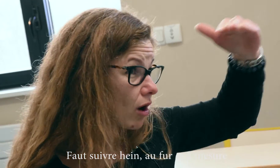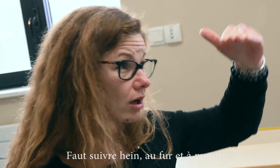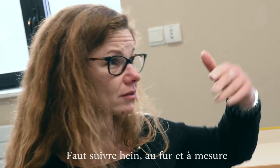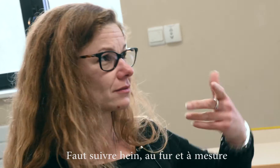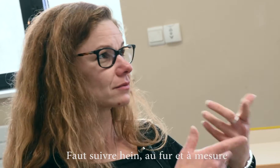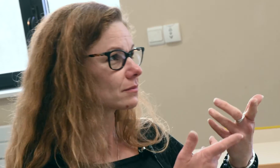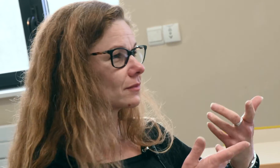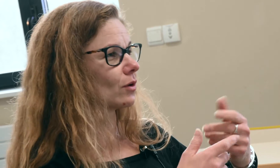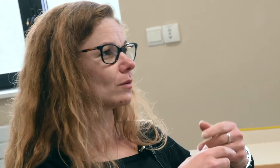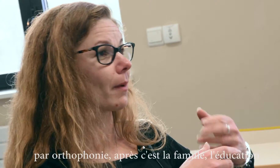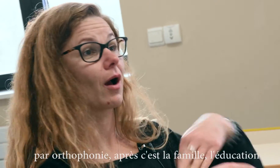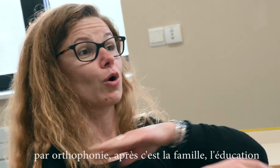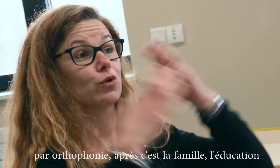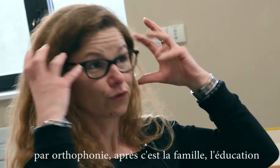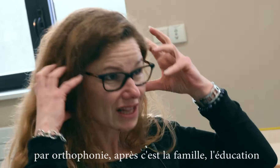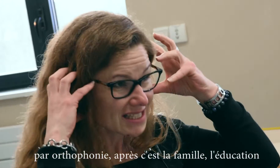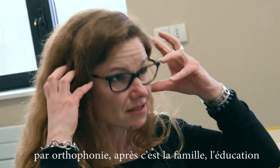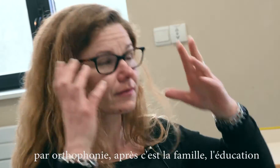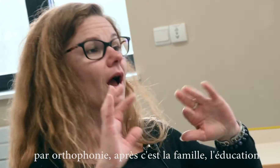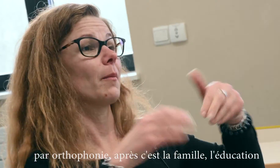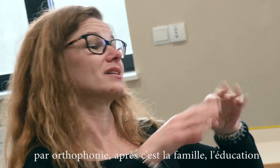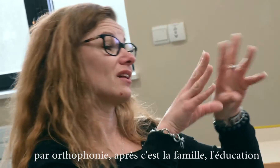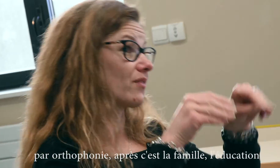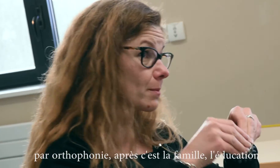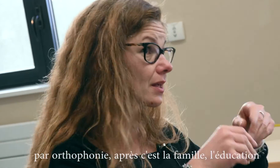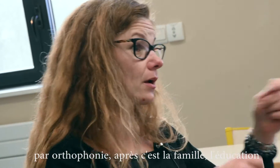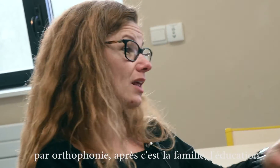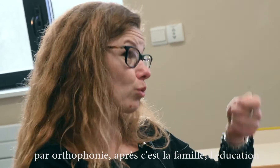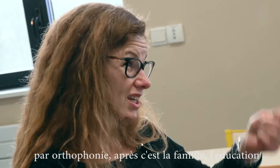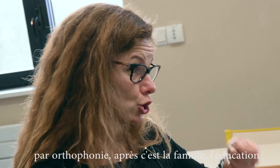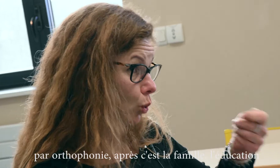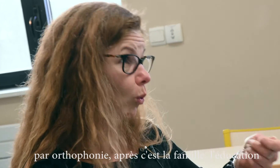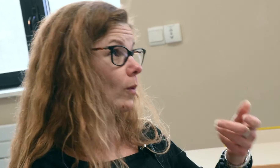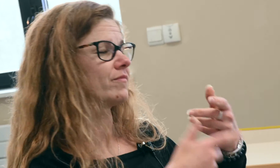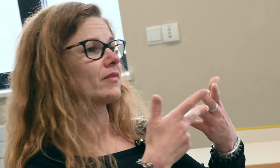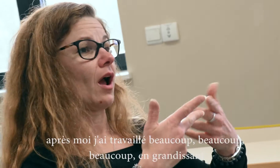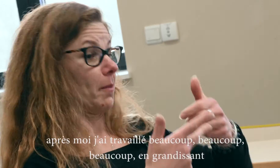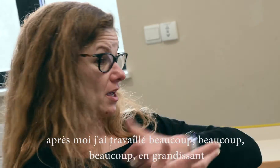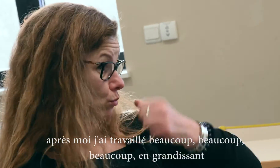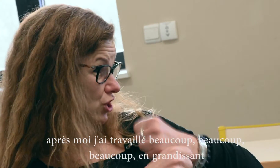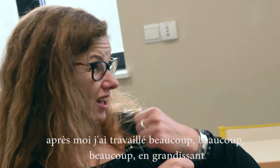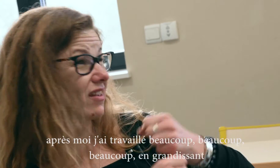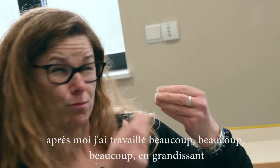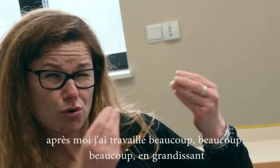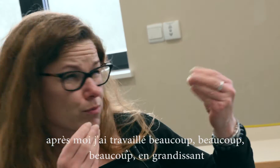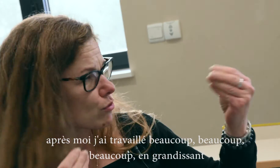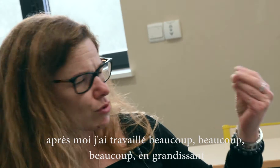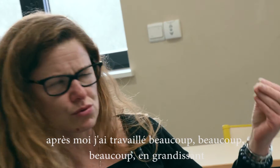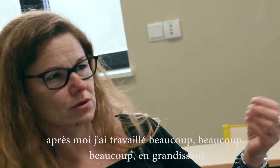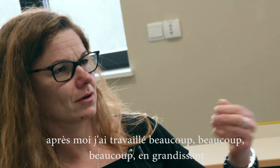mesure. Par orthophonie, après de la famille, éducation. Après, moi, j'ai travaillé beaucoup, beaucoup, beaucoup.